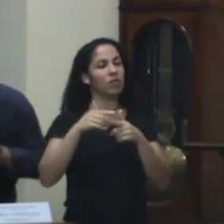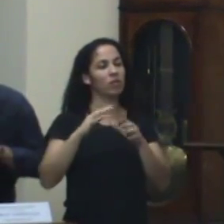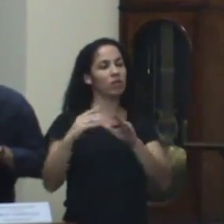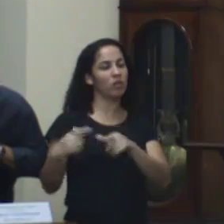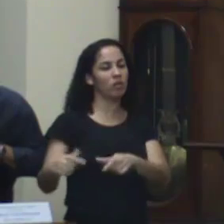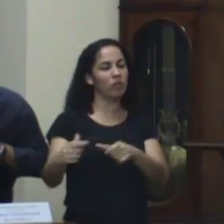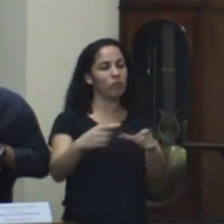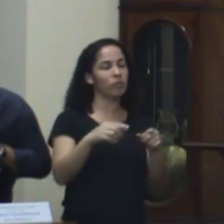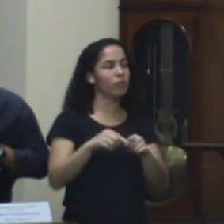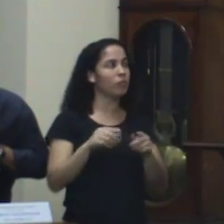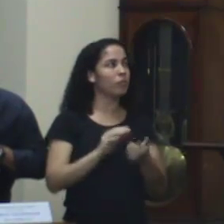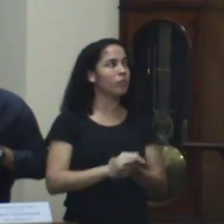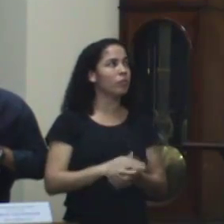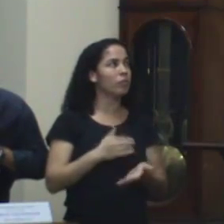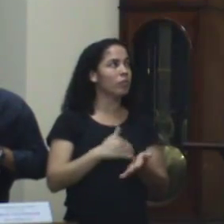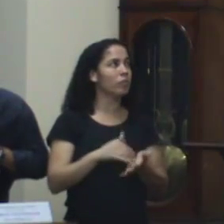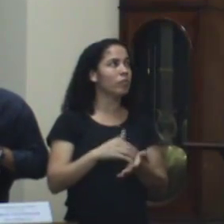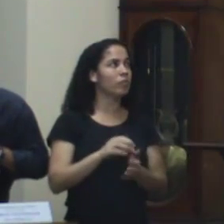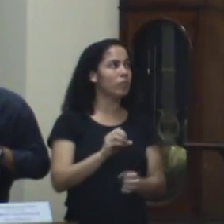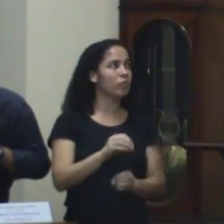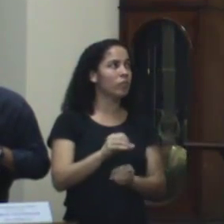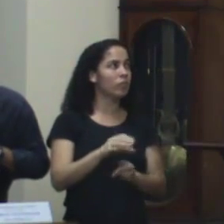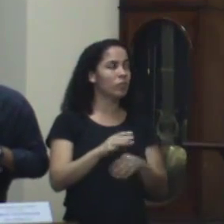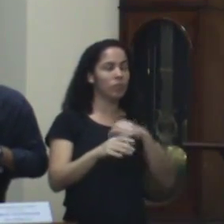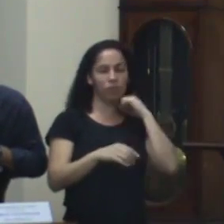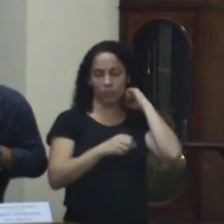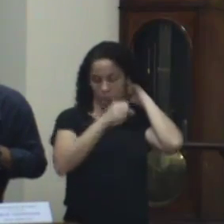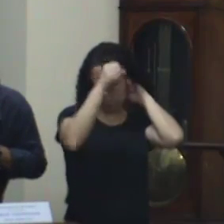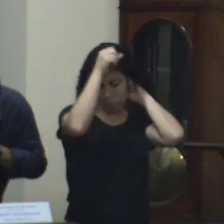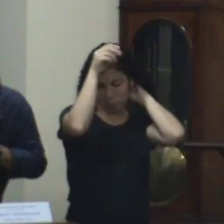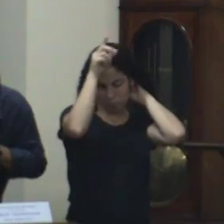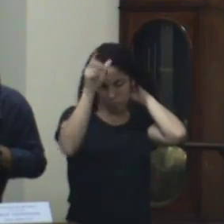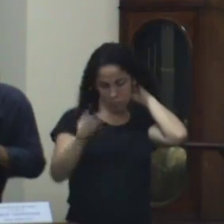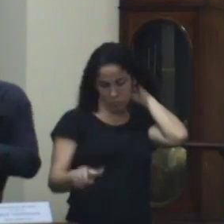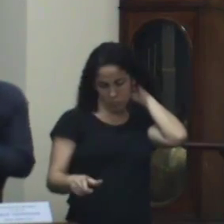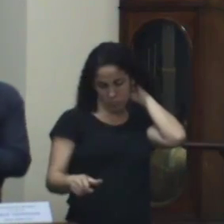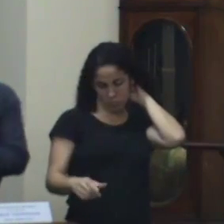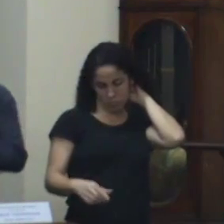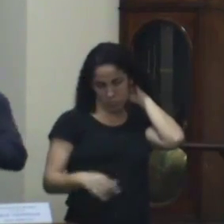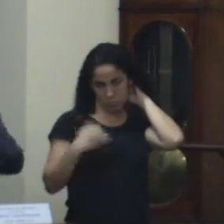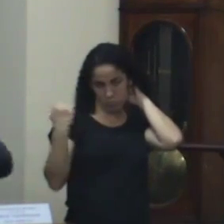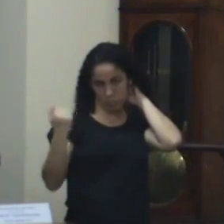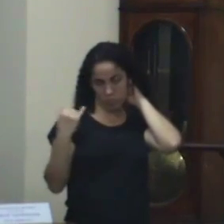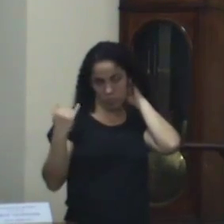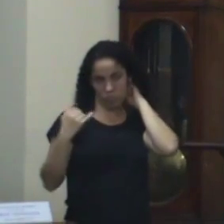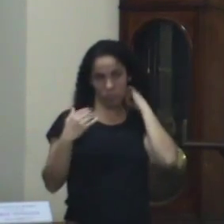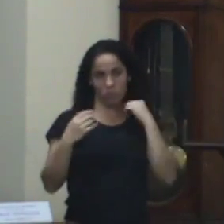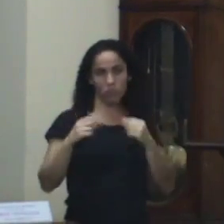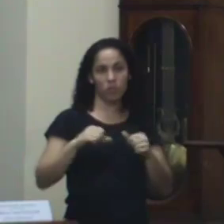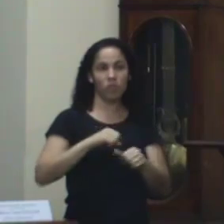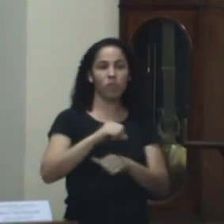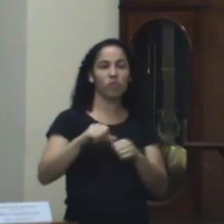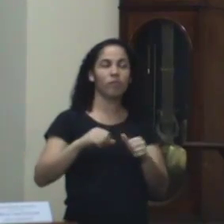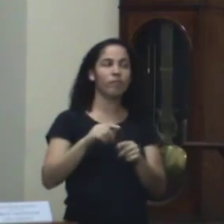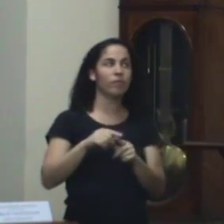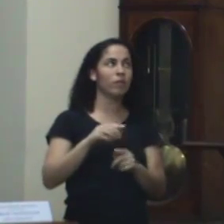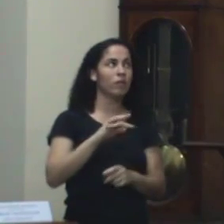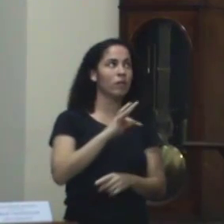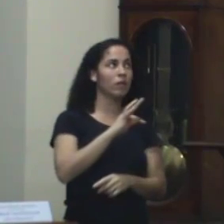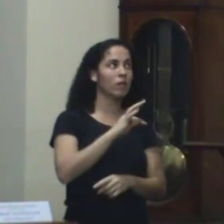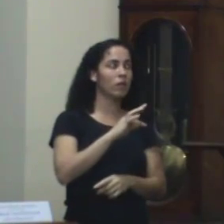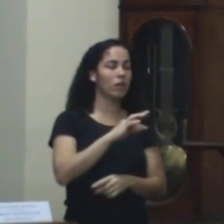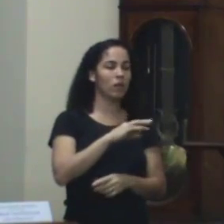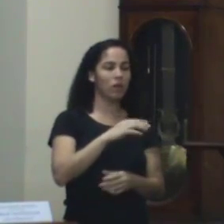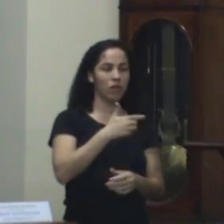escolar local, a Secretaria de Educação e o prefeito, foi fundamental e transformadora na